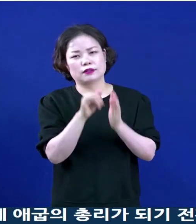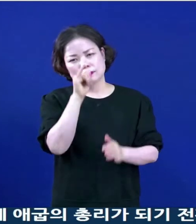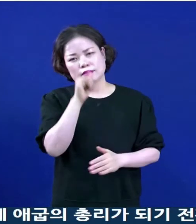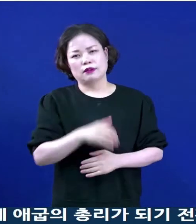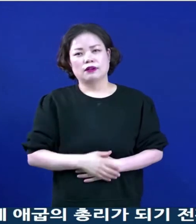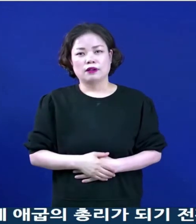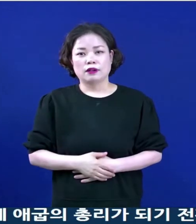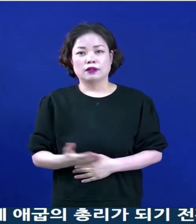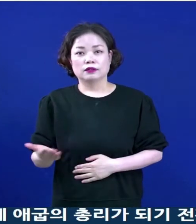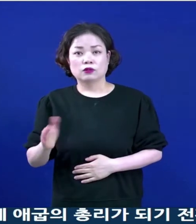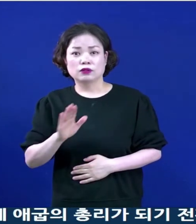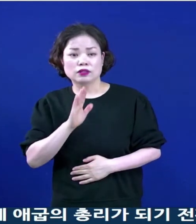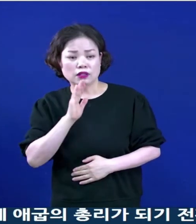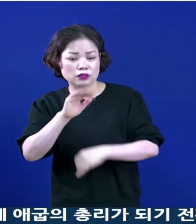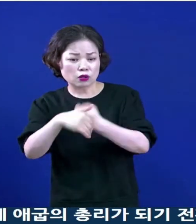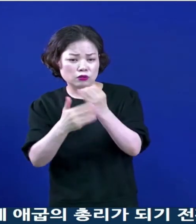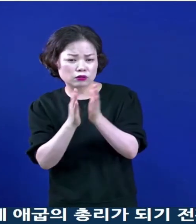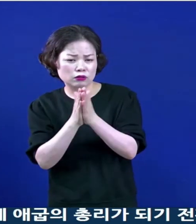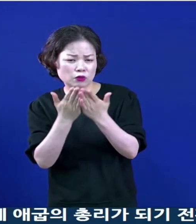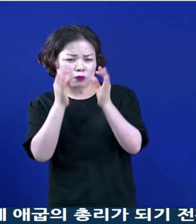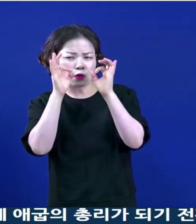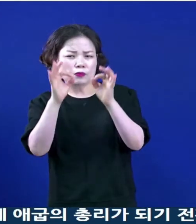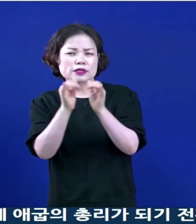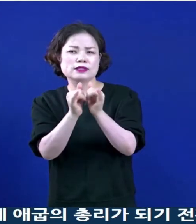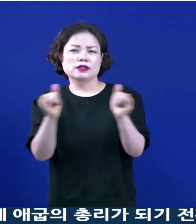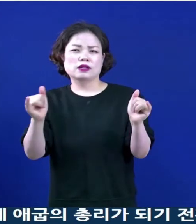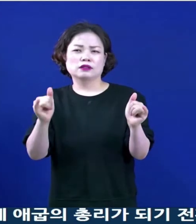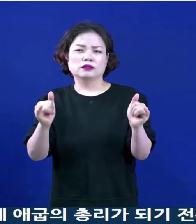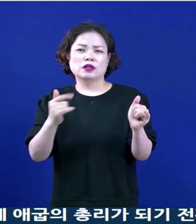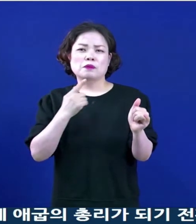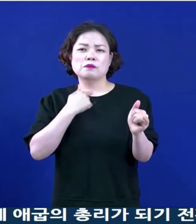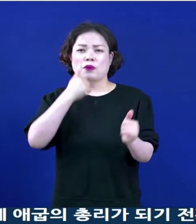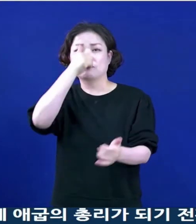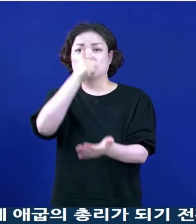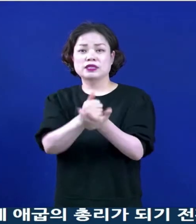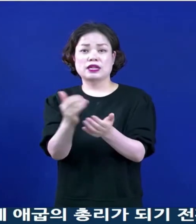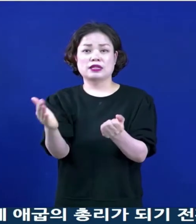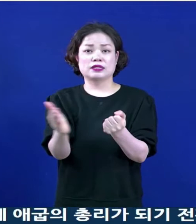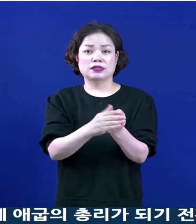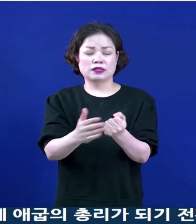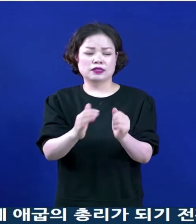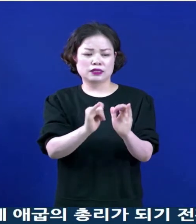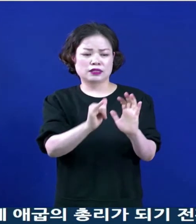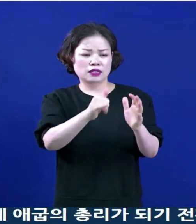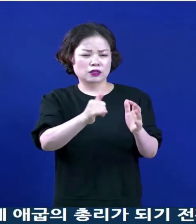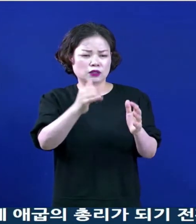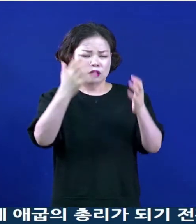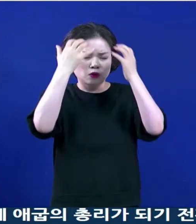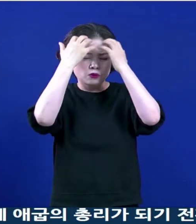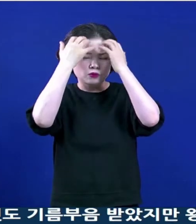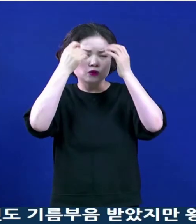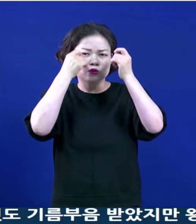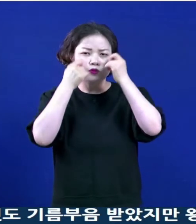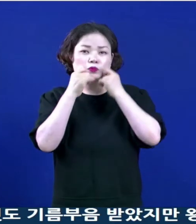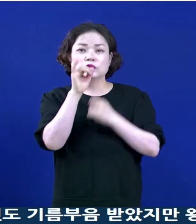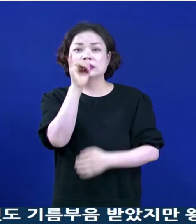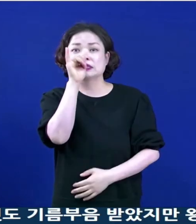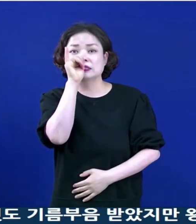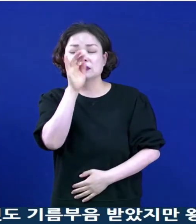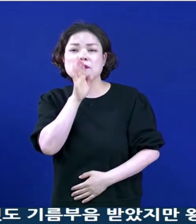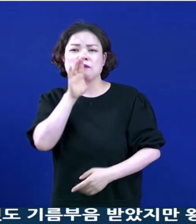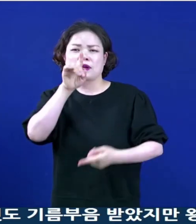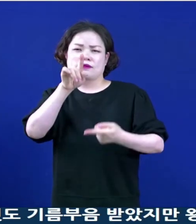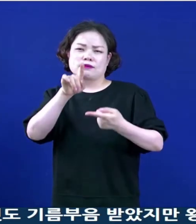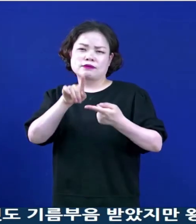것입니다. 그러나 사실 성경적으로 보면 인간이 범죄했기에 이 세상에 고통과 눈물이 존재하는 것은